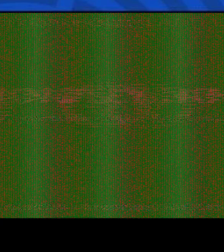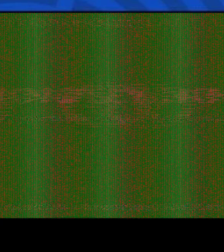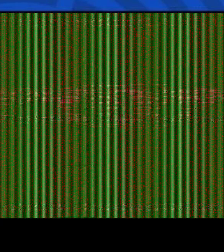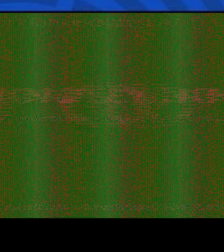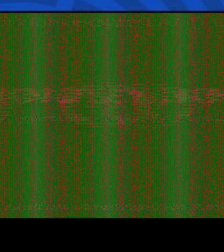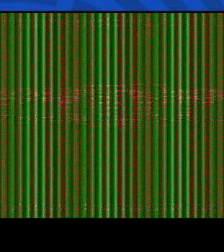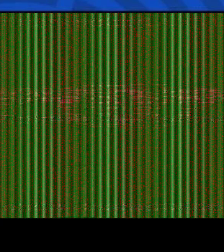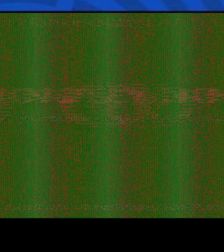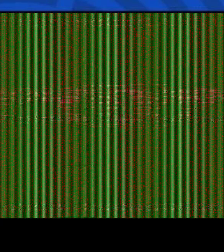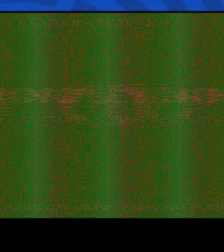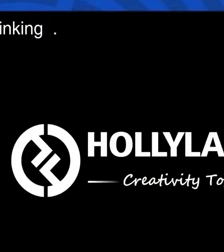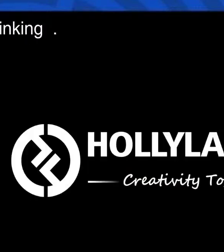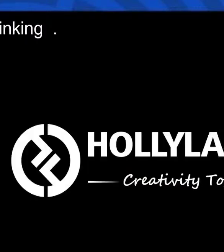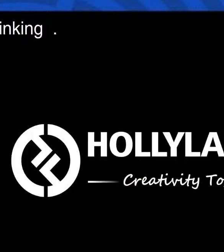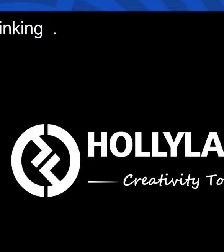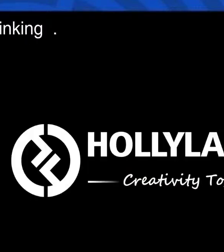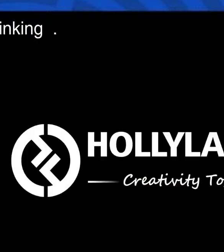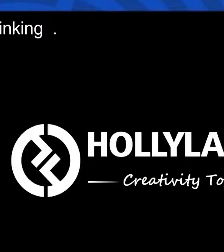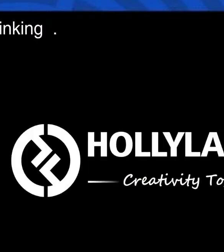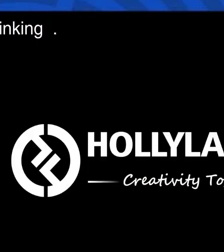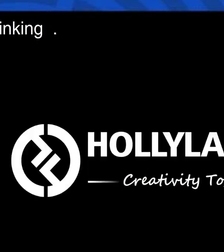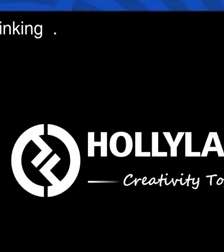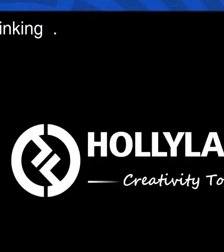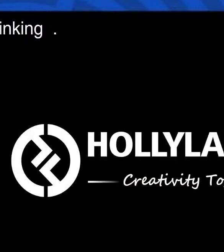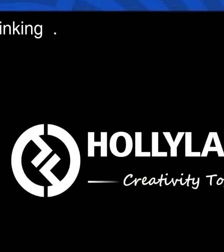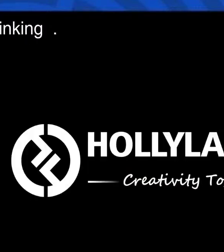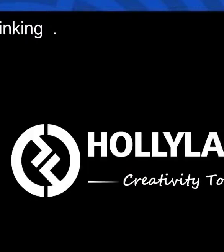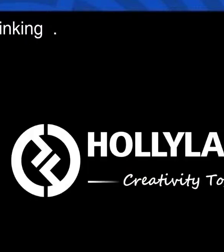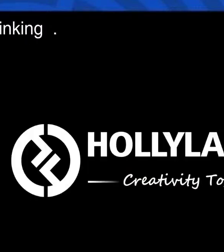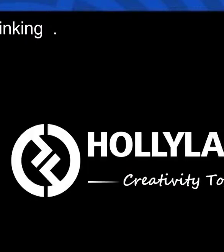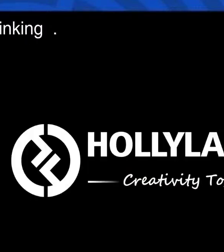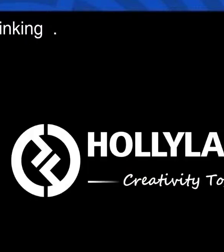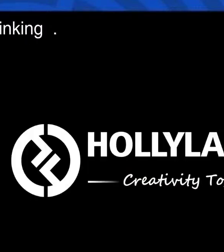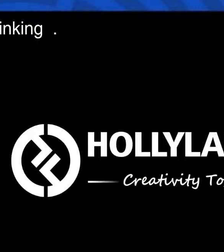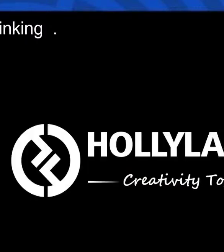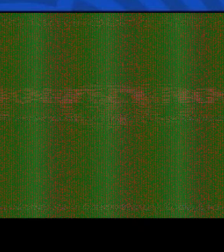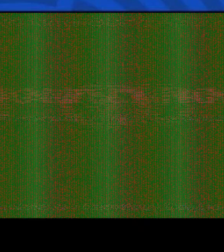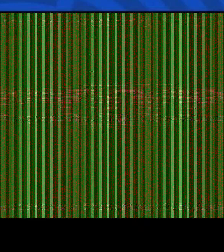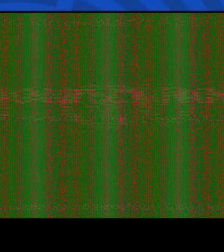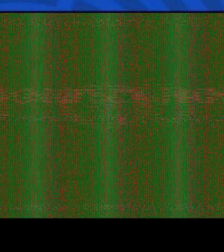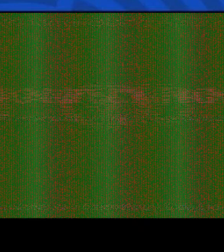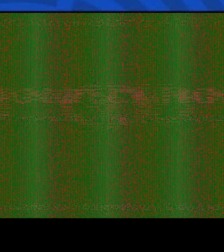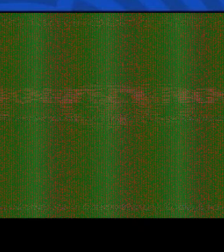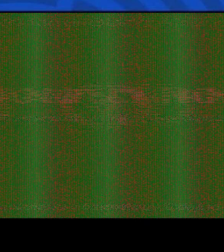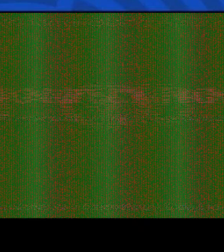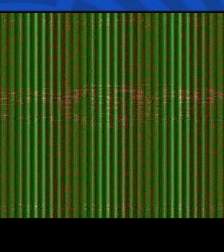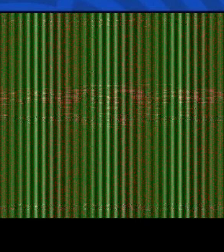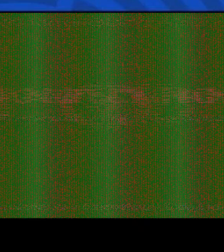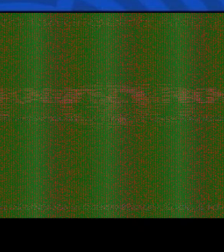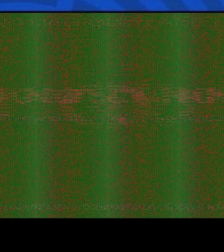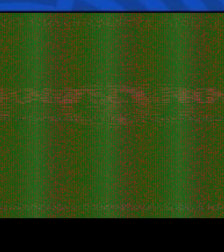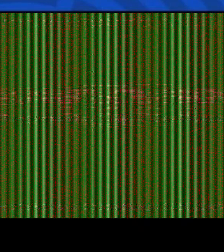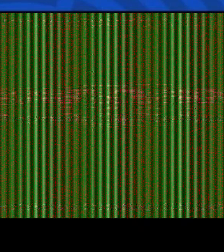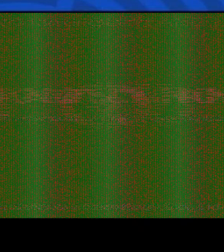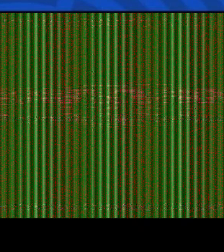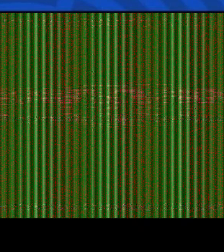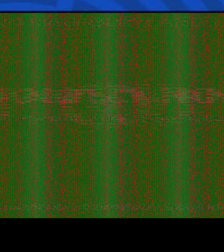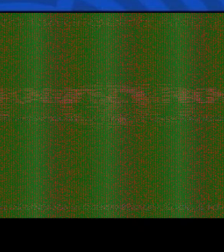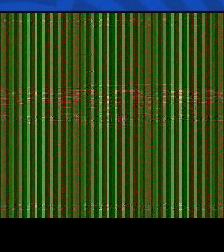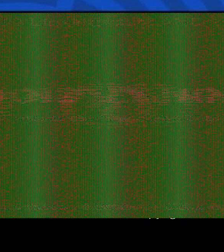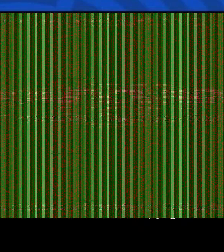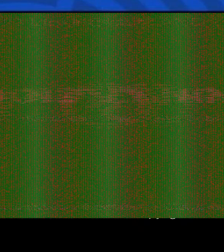Nós dizemos, nós sonhamos com 1000 e poucas pessoas reunidas, e hoje nós estamos com quase 2000 pessoas nos cultos de